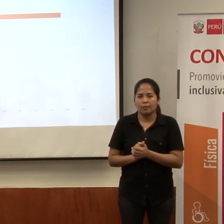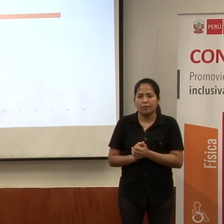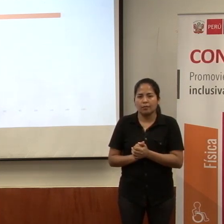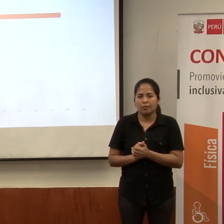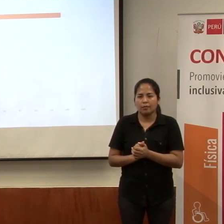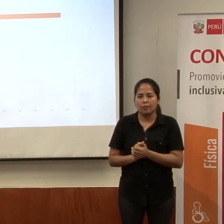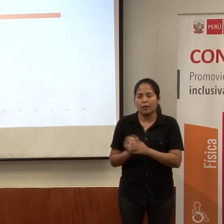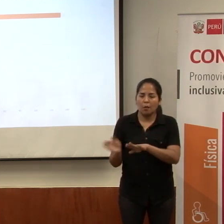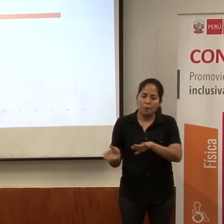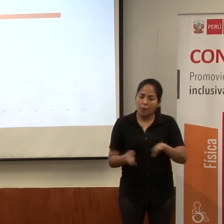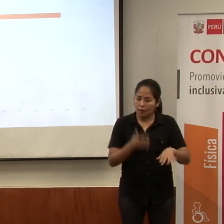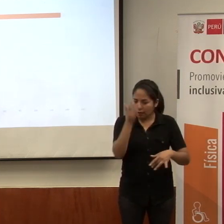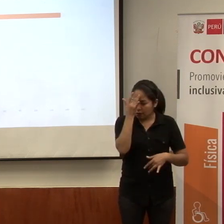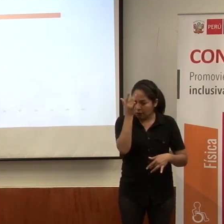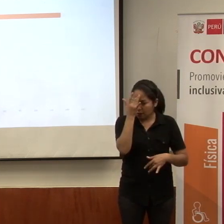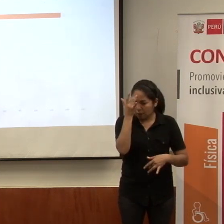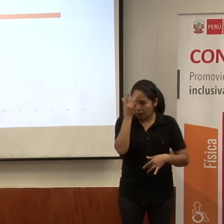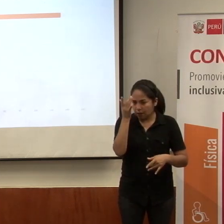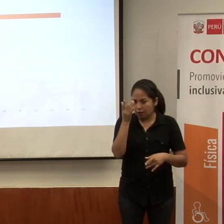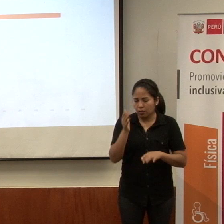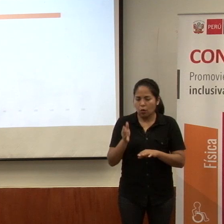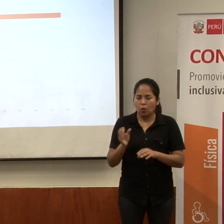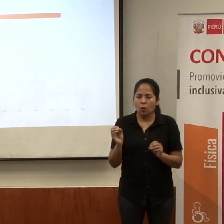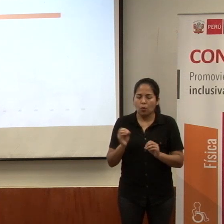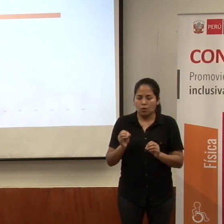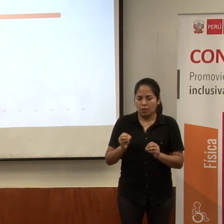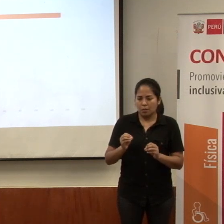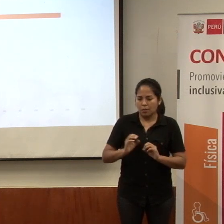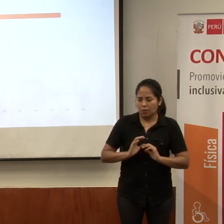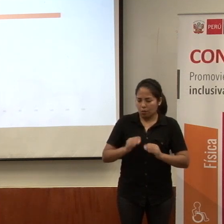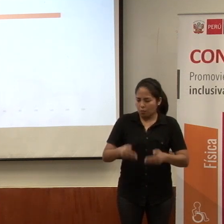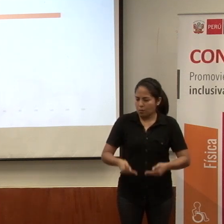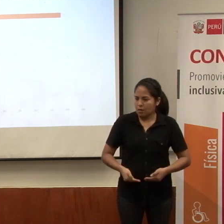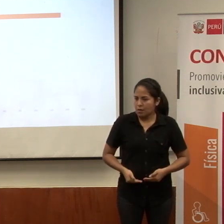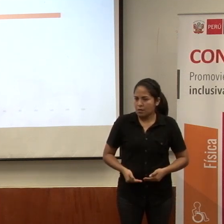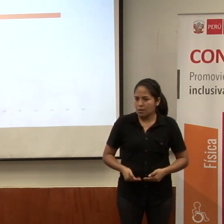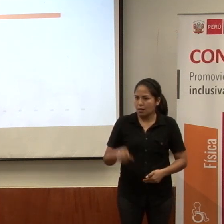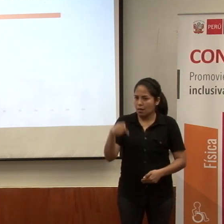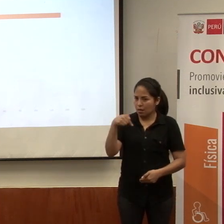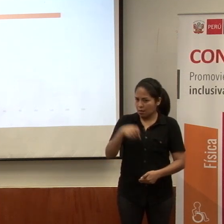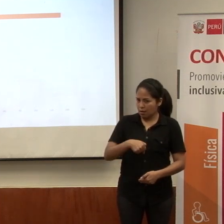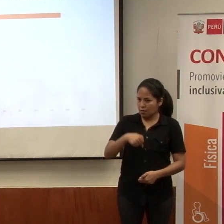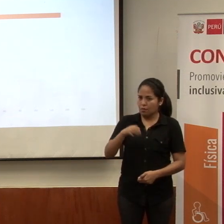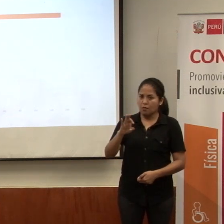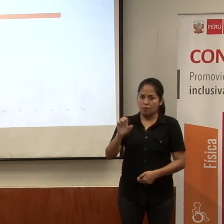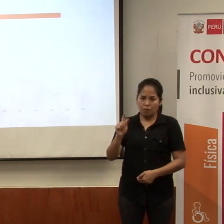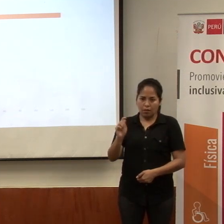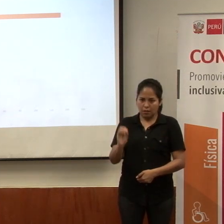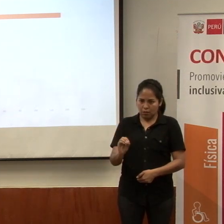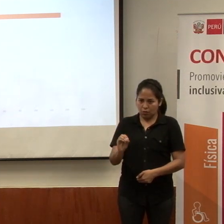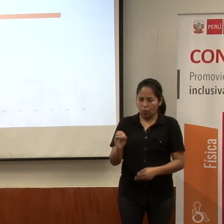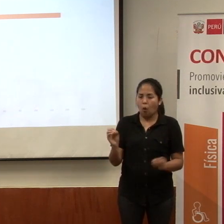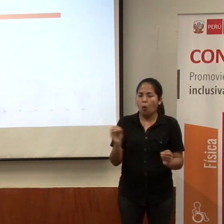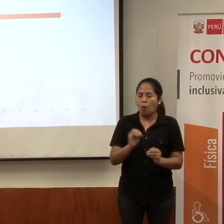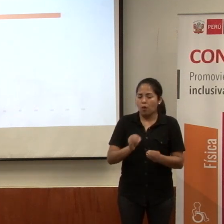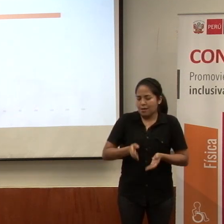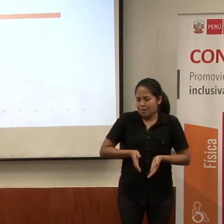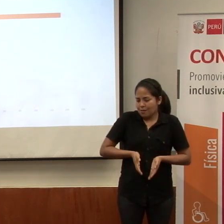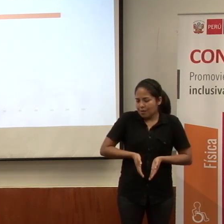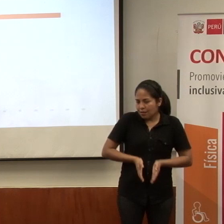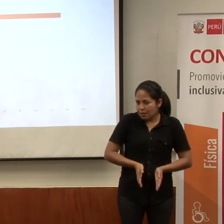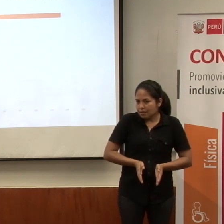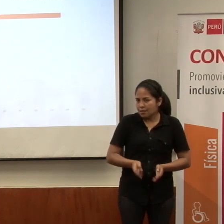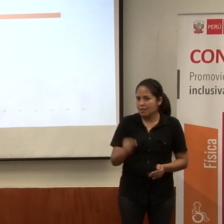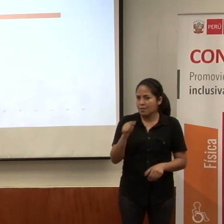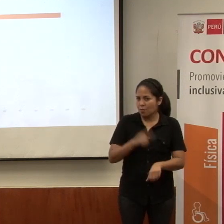enfermedades congénitas, hay algunas que tienen que ver con el feto y el recién nacido, y en el cual el tema del parto es un tema muy